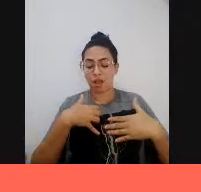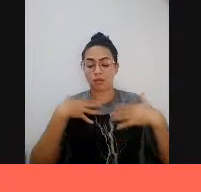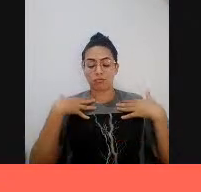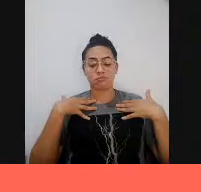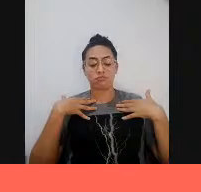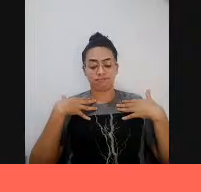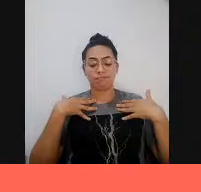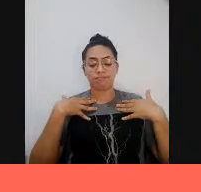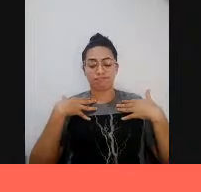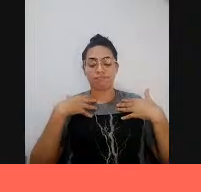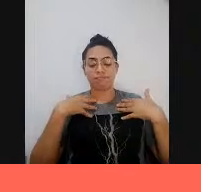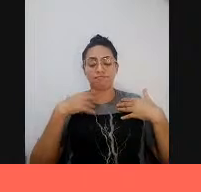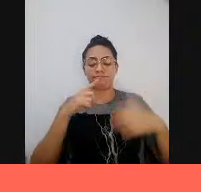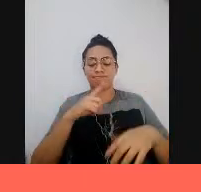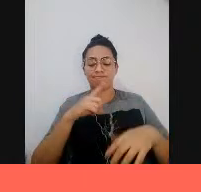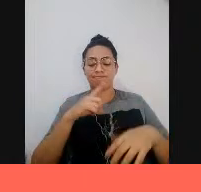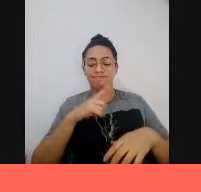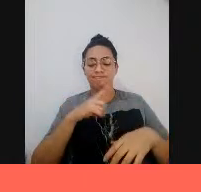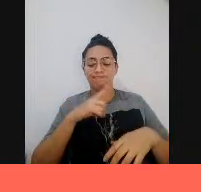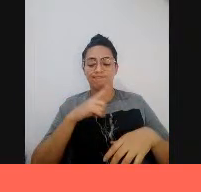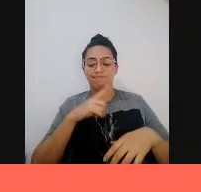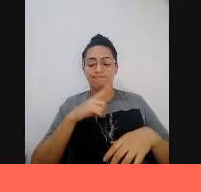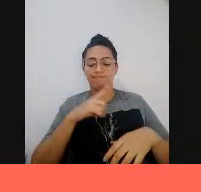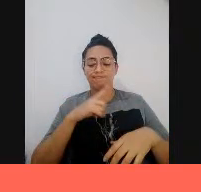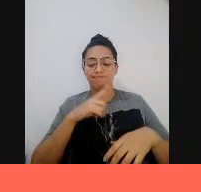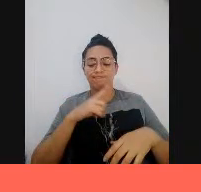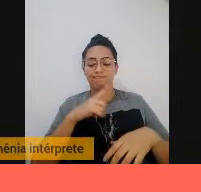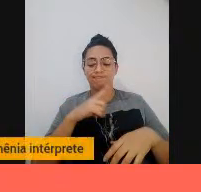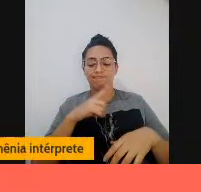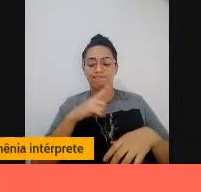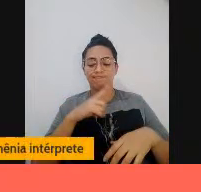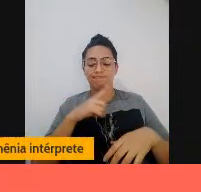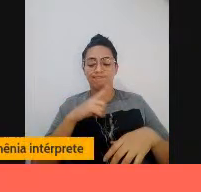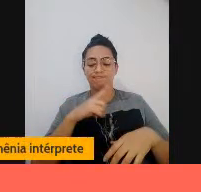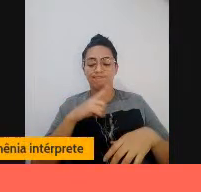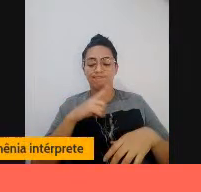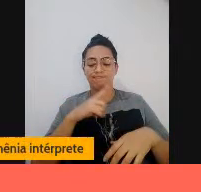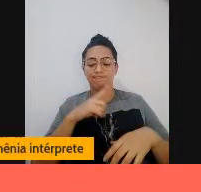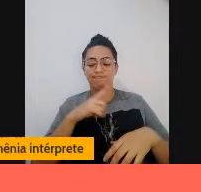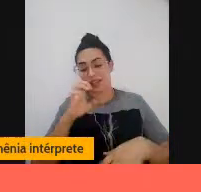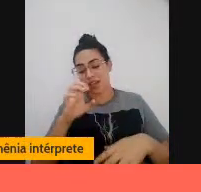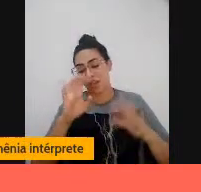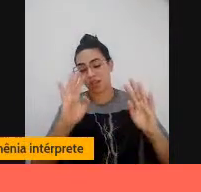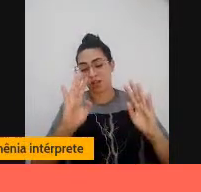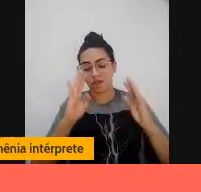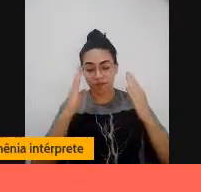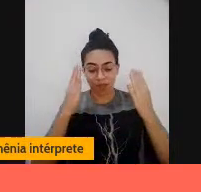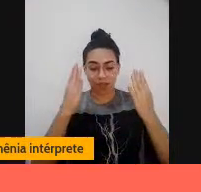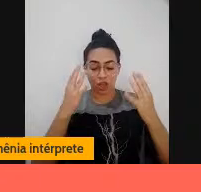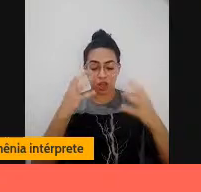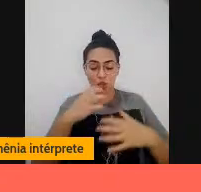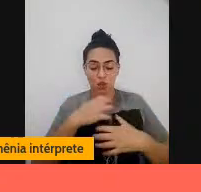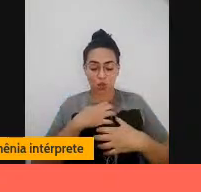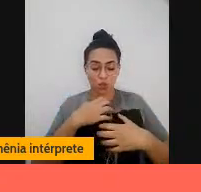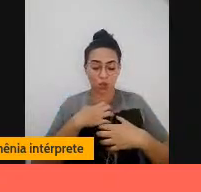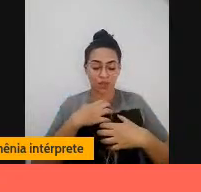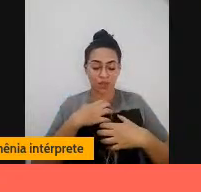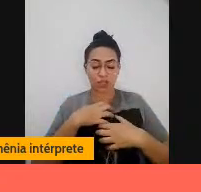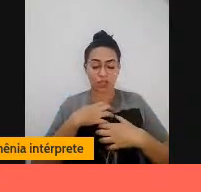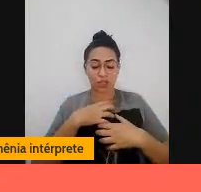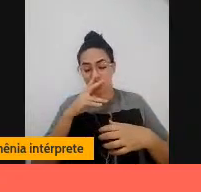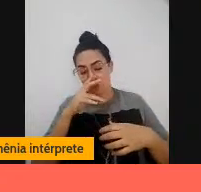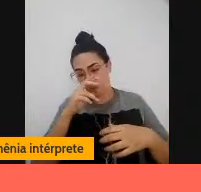equipe. Então, essa mostra CE trouxe um sentido muito forte de equipe do